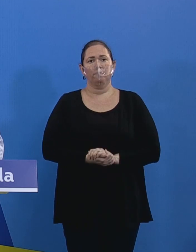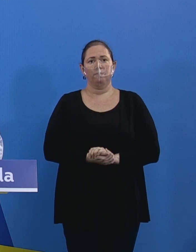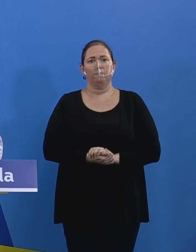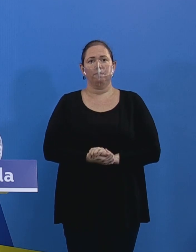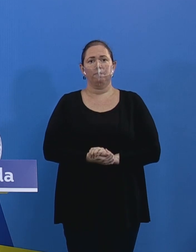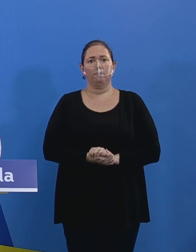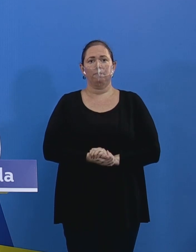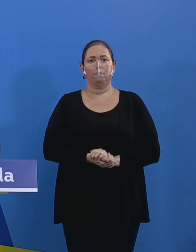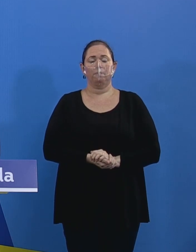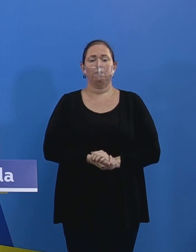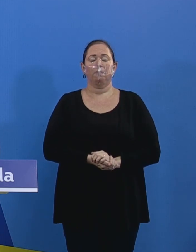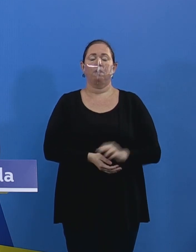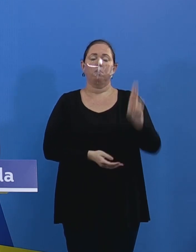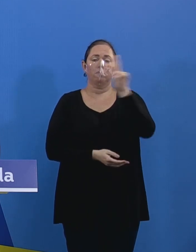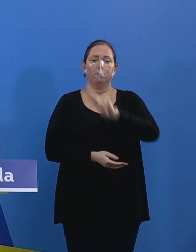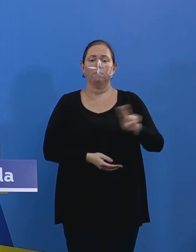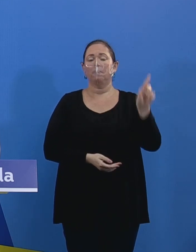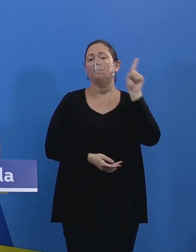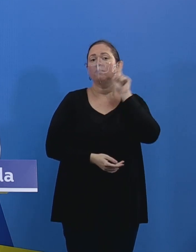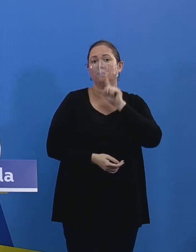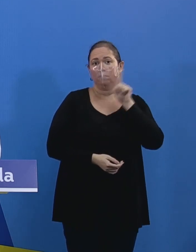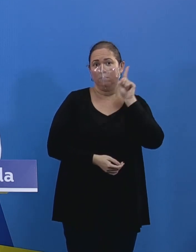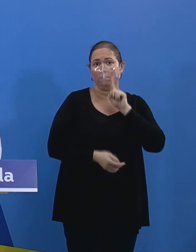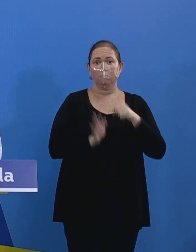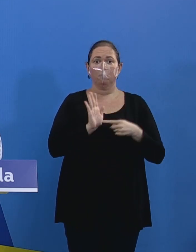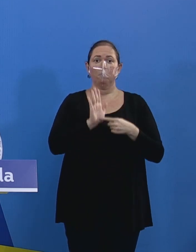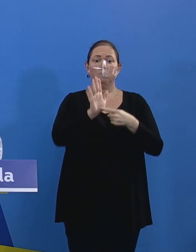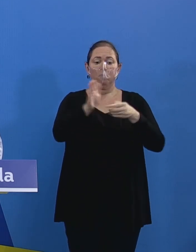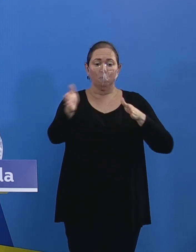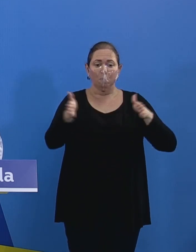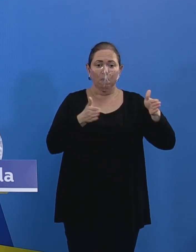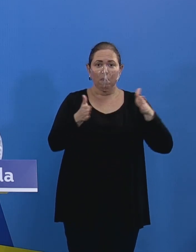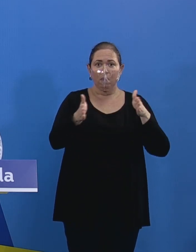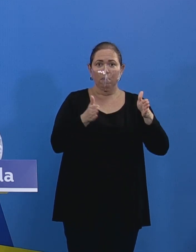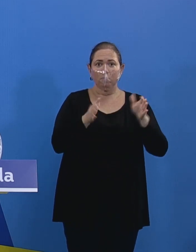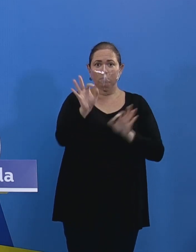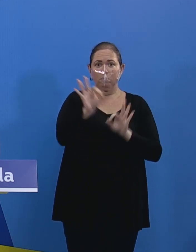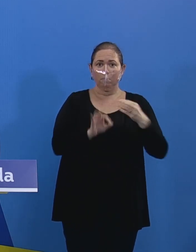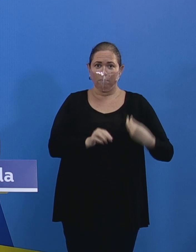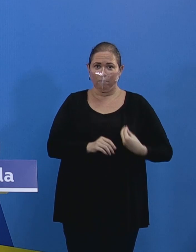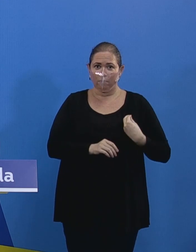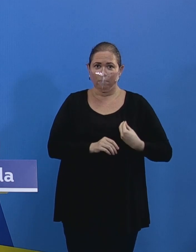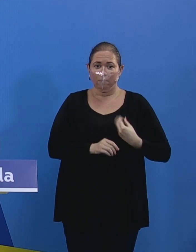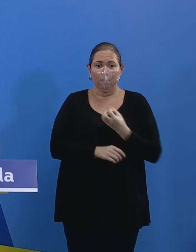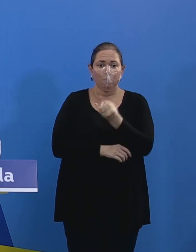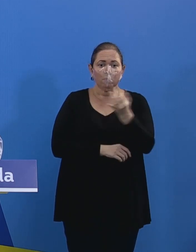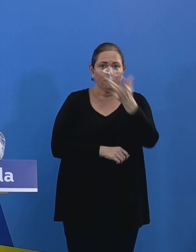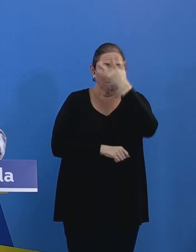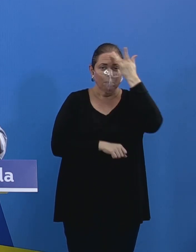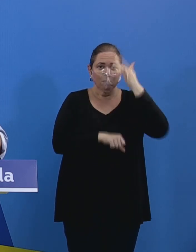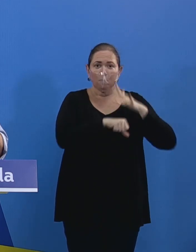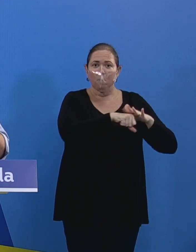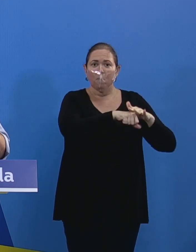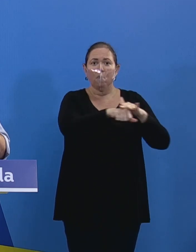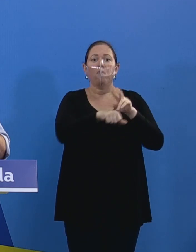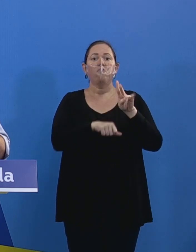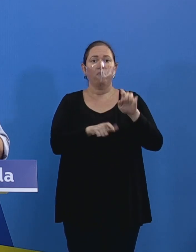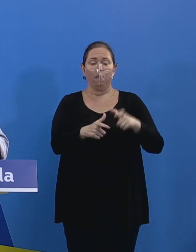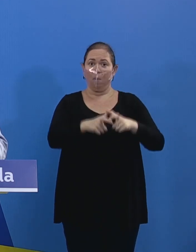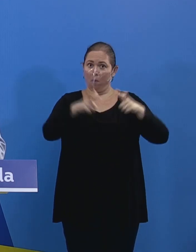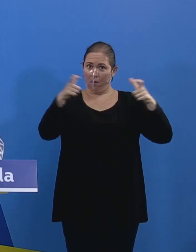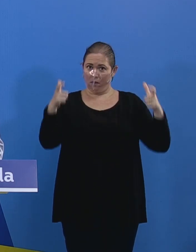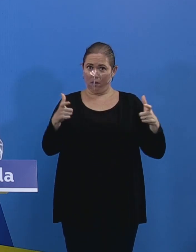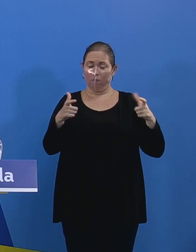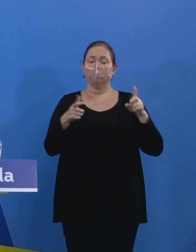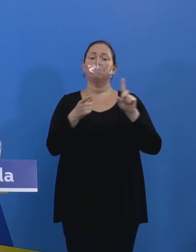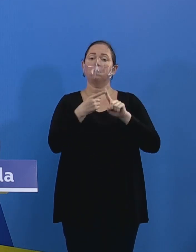Universidade de Harvard fez um estudo e mostrou que durante essa etapa de convivência, a quantidade de pessoas doentes vai aumentar e